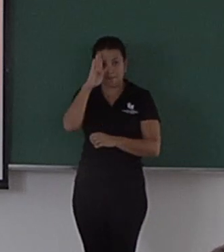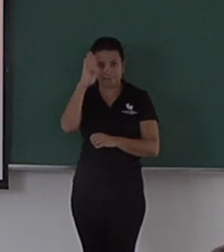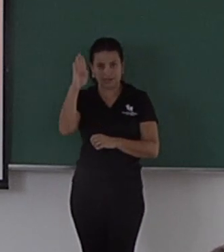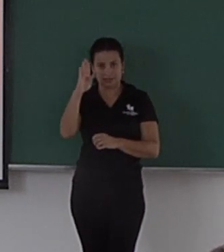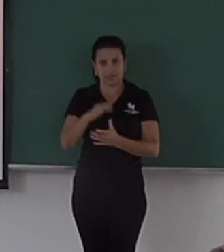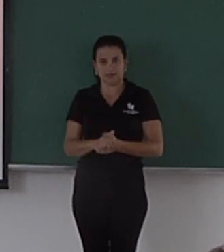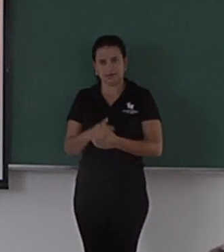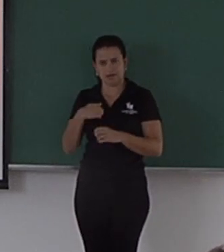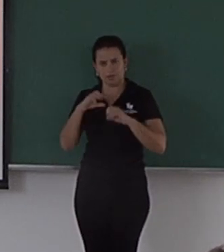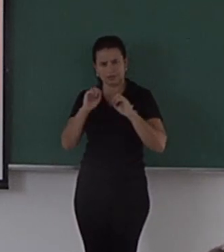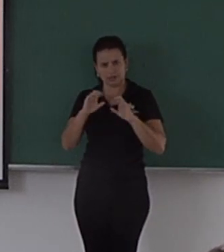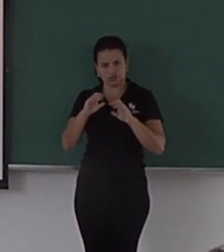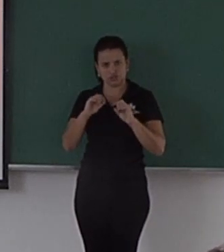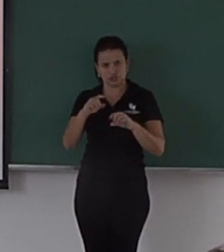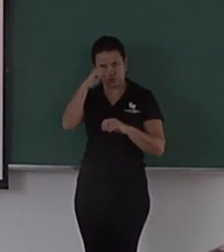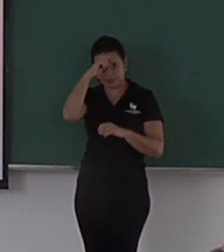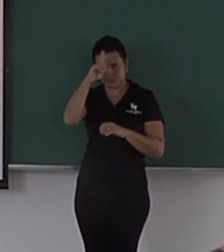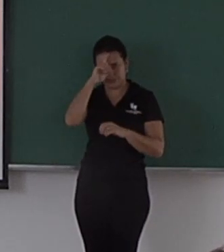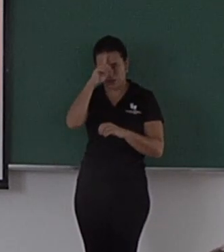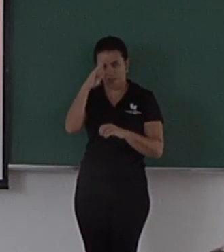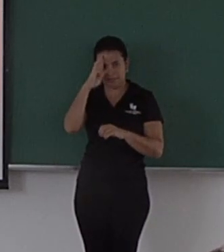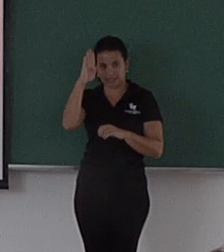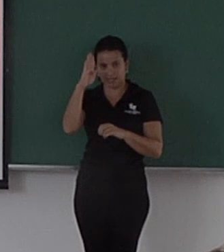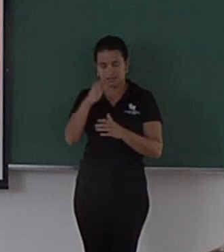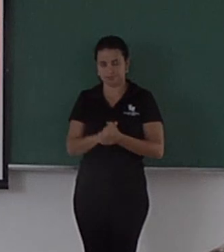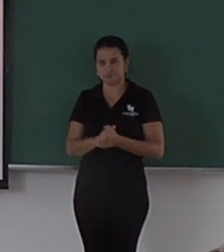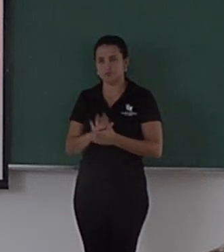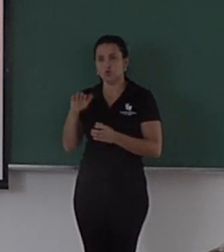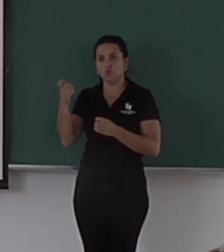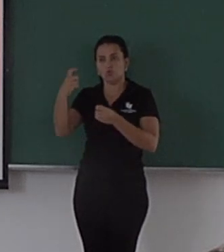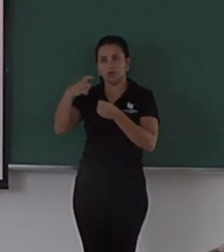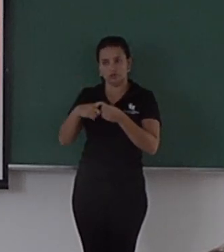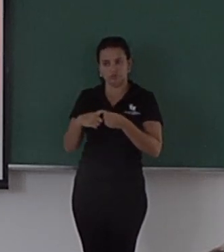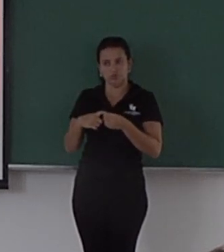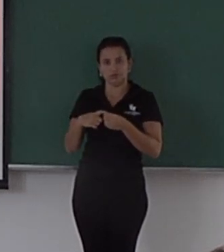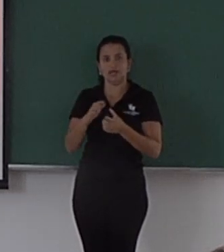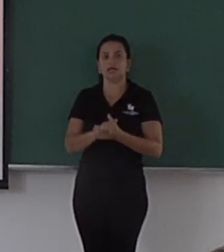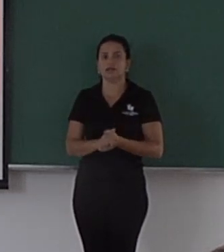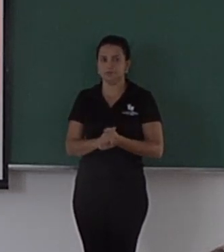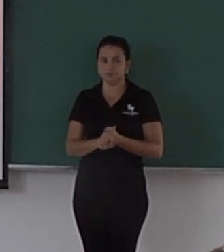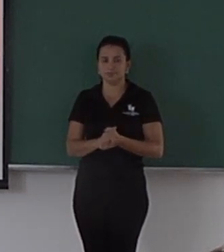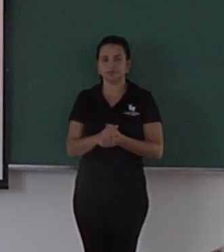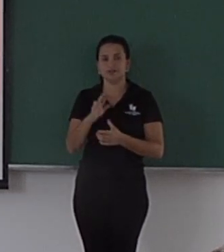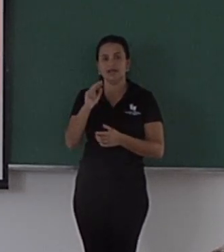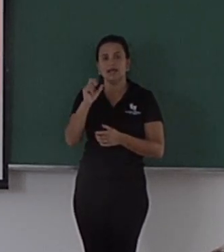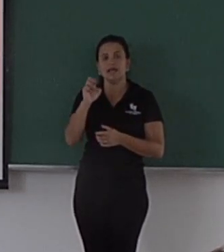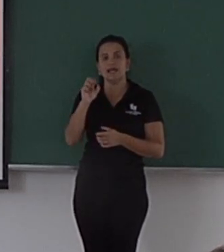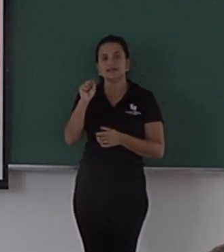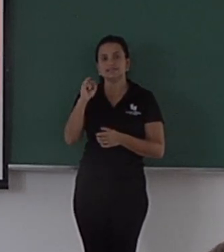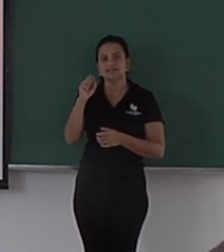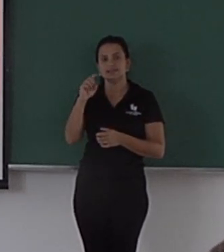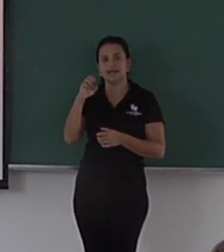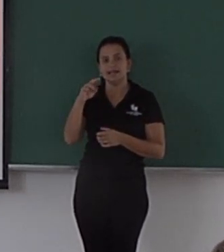eu atendia na época no hospital militar aqui da cidade, logo que eu voltei, né, da minha residência médica,